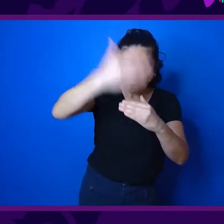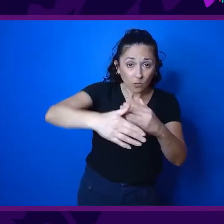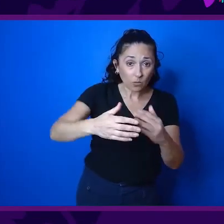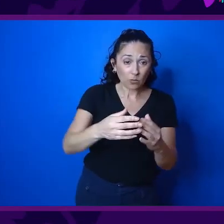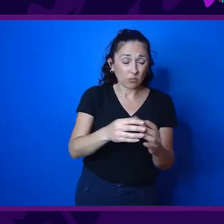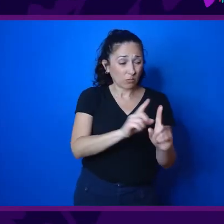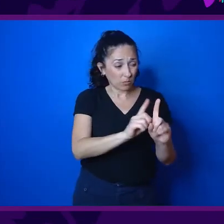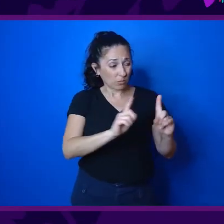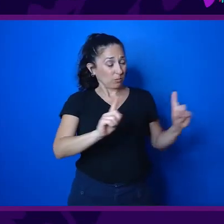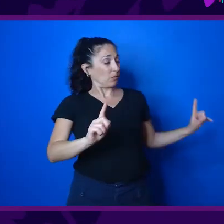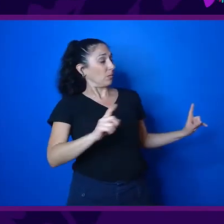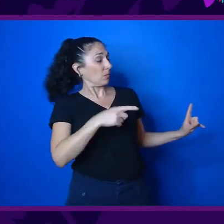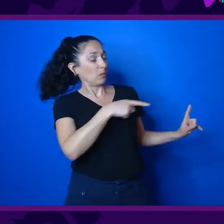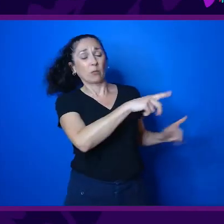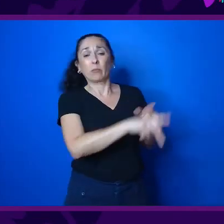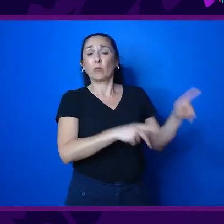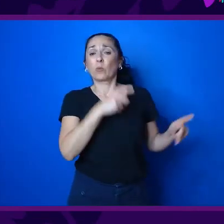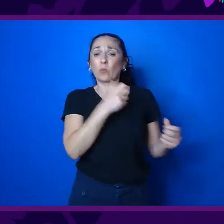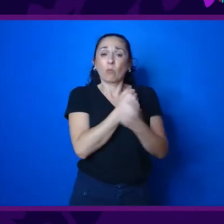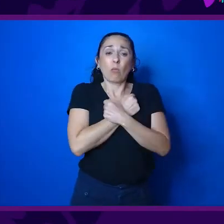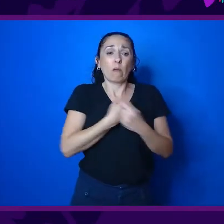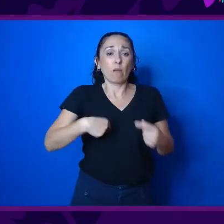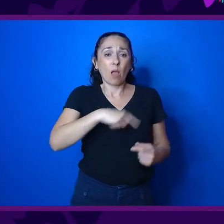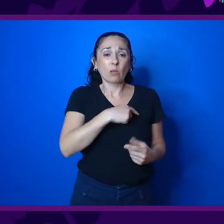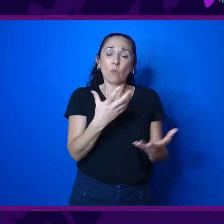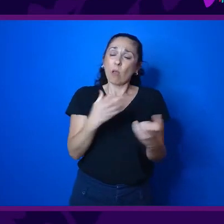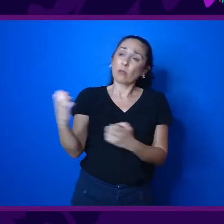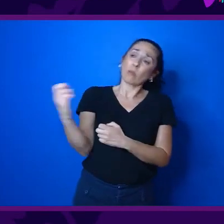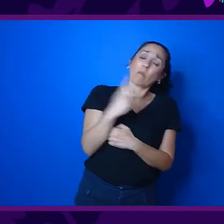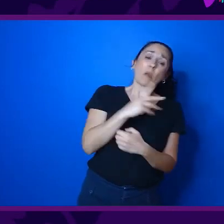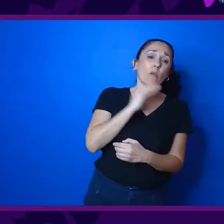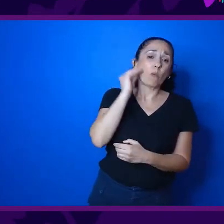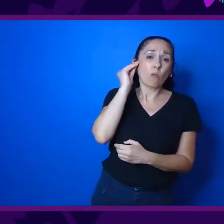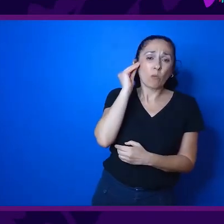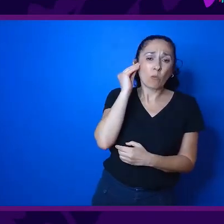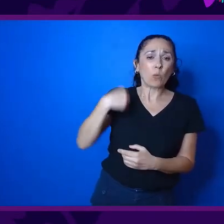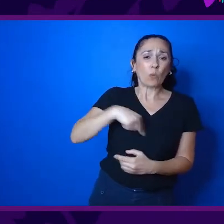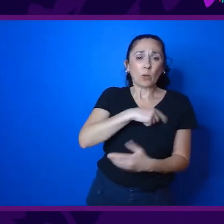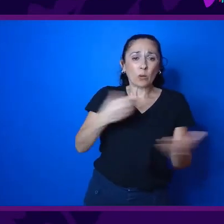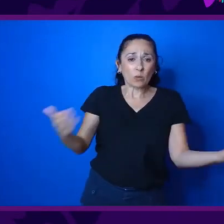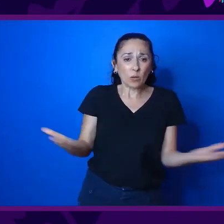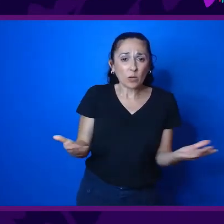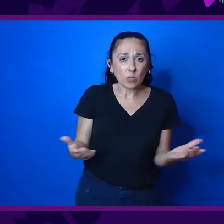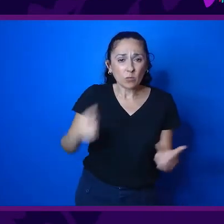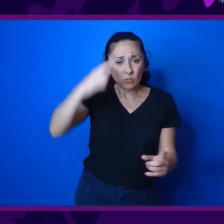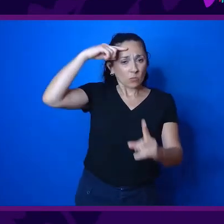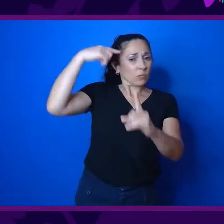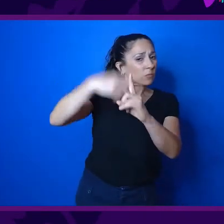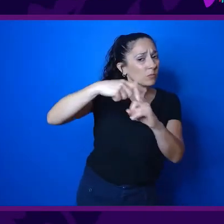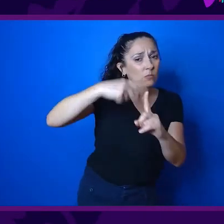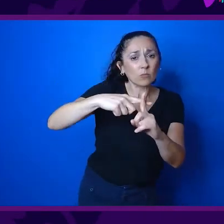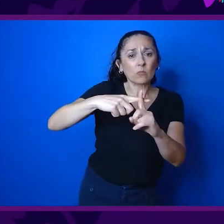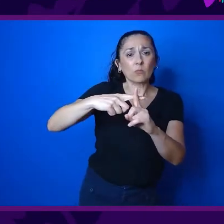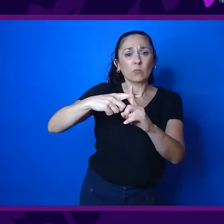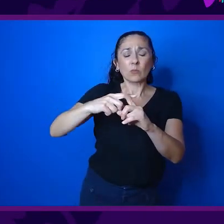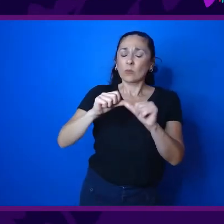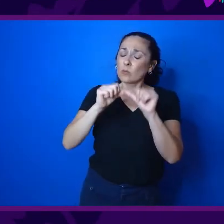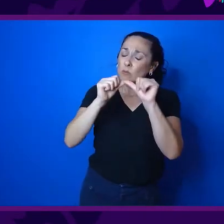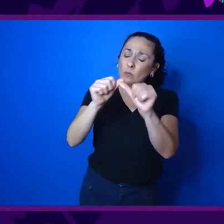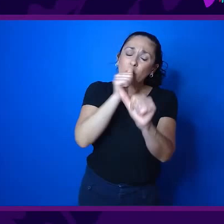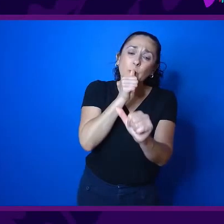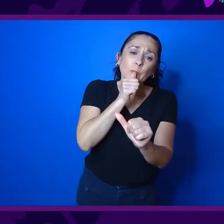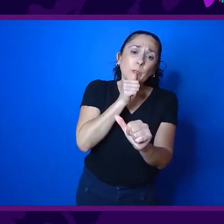amamos y que ansían que regresemos a casa. Estamos aquí. Estamos optimistas, estamos resistiendo,